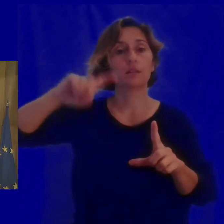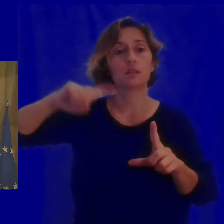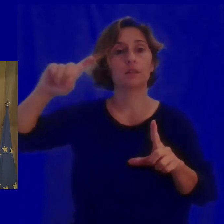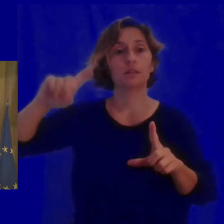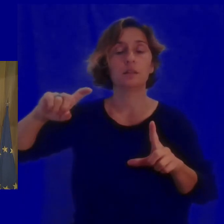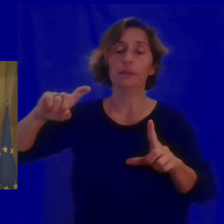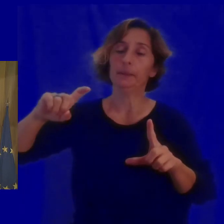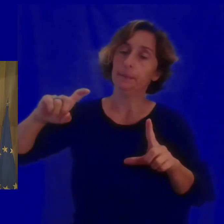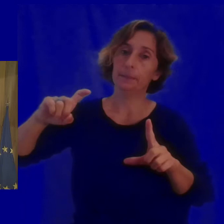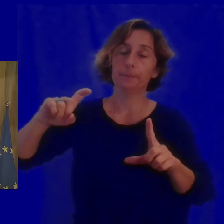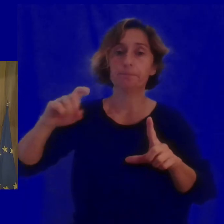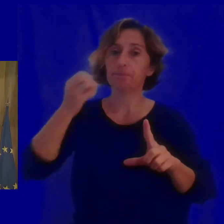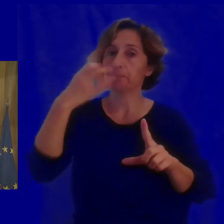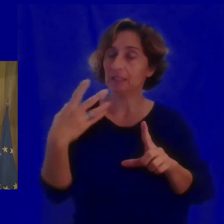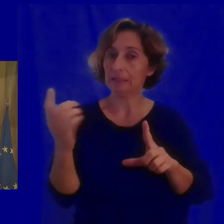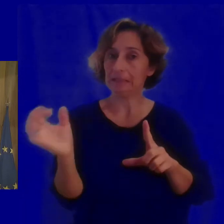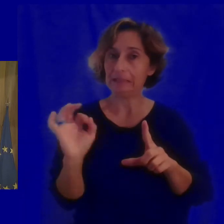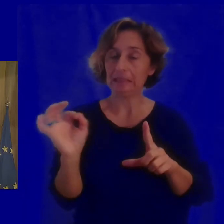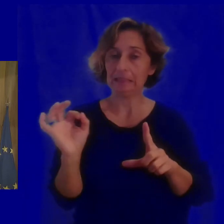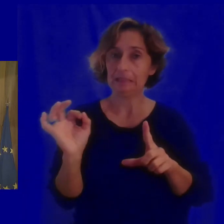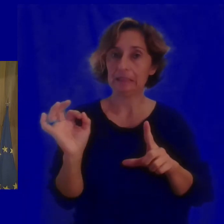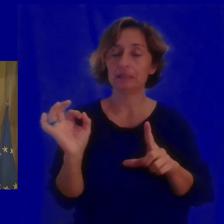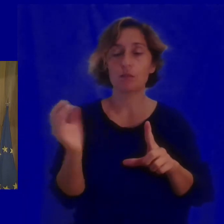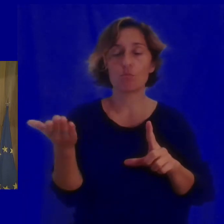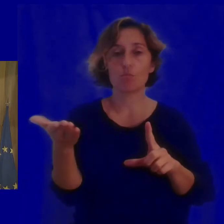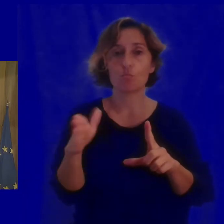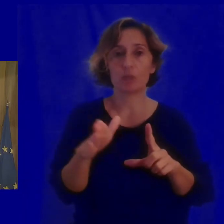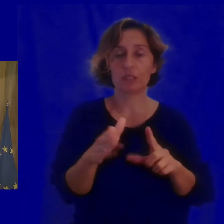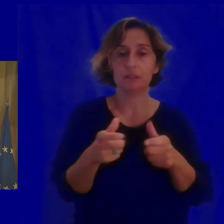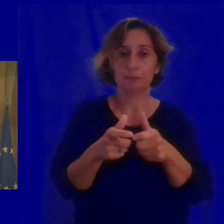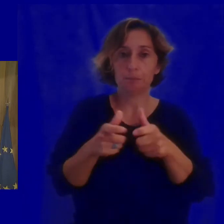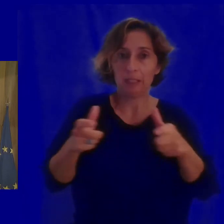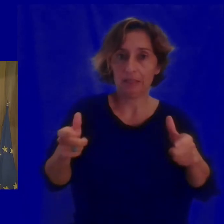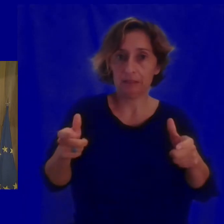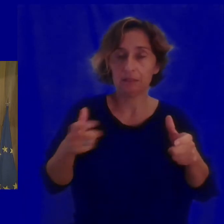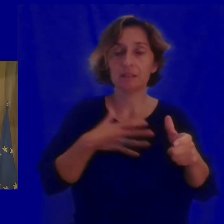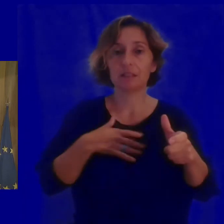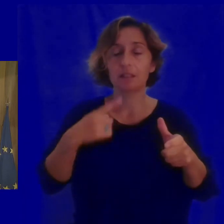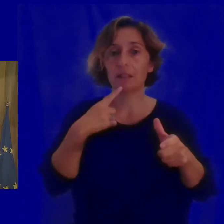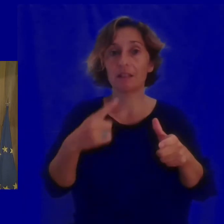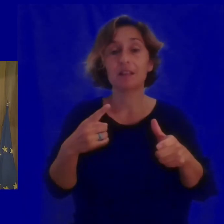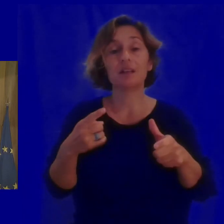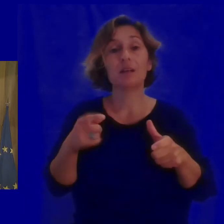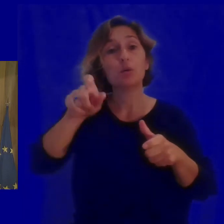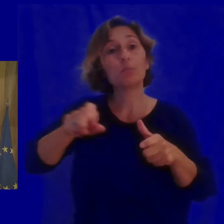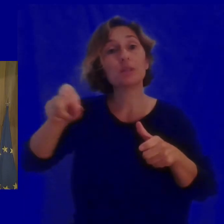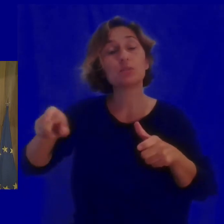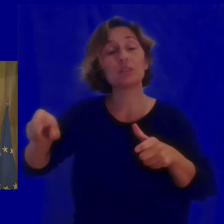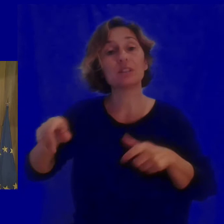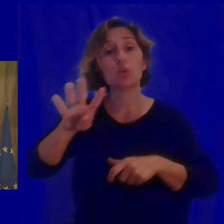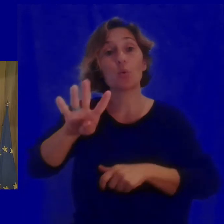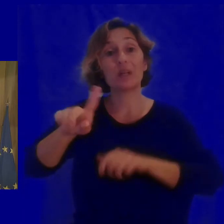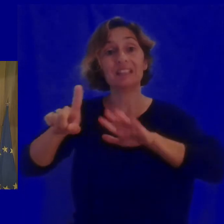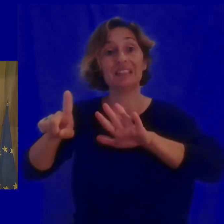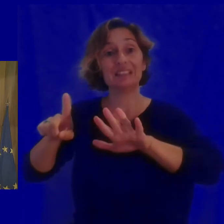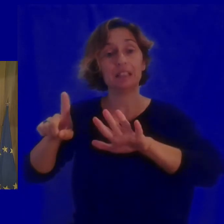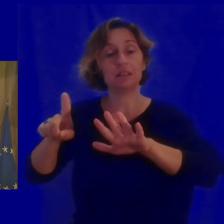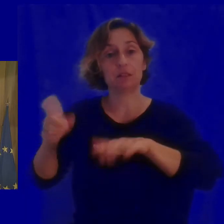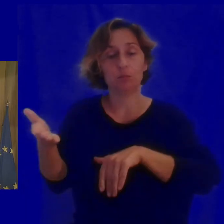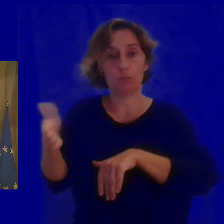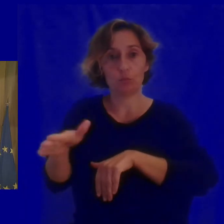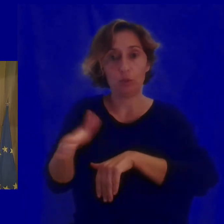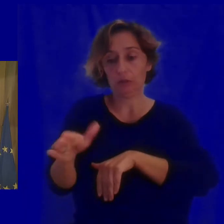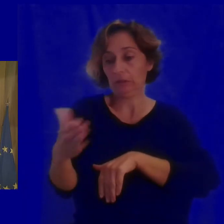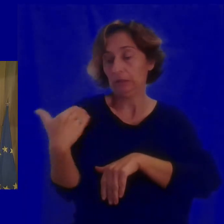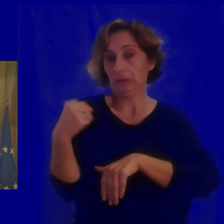tan favorable. Ha aumentado la mortalidad, es decir, han fallecido 46 personas esta semana